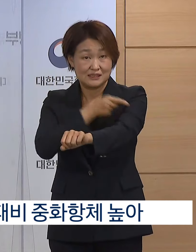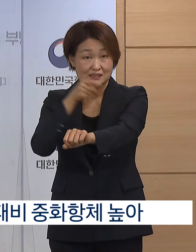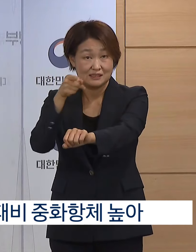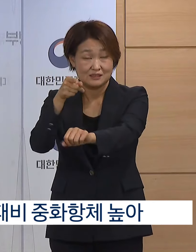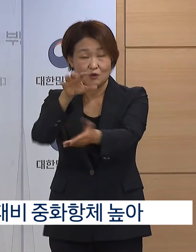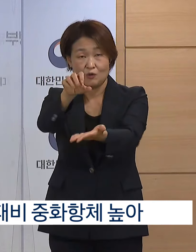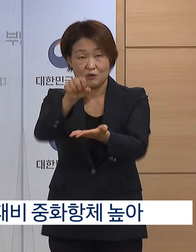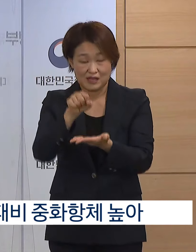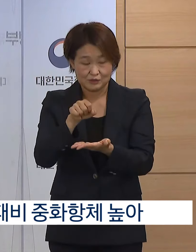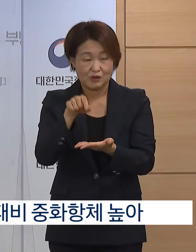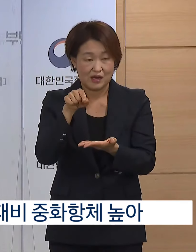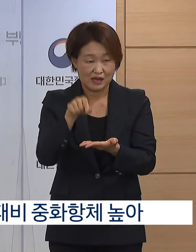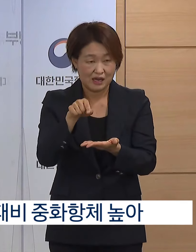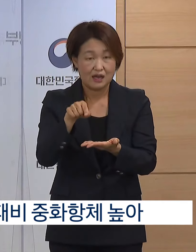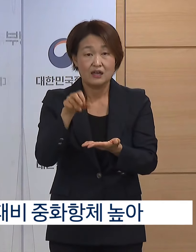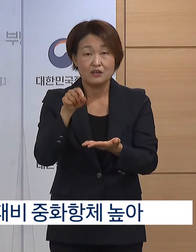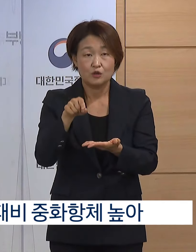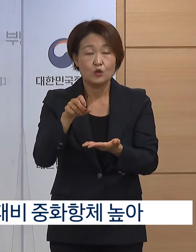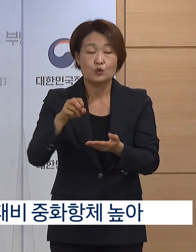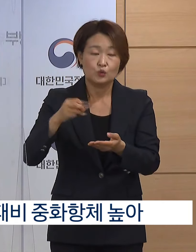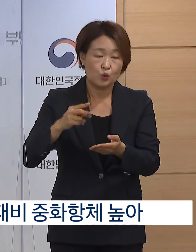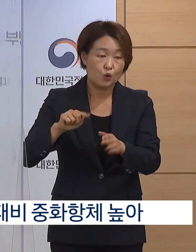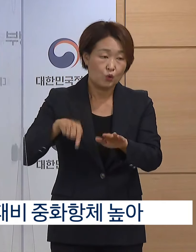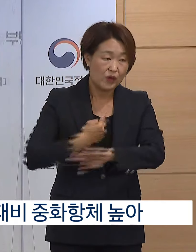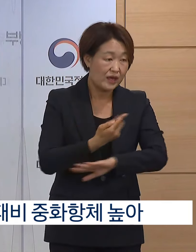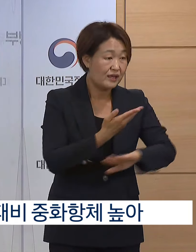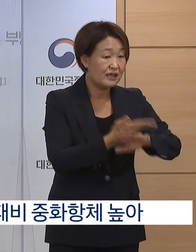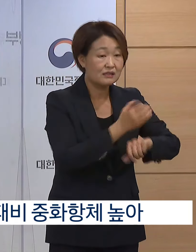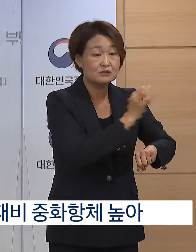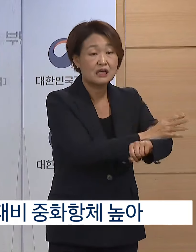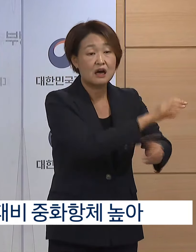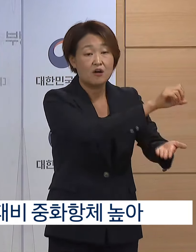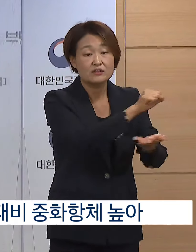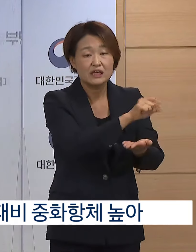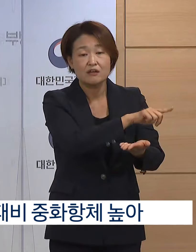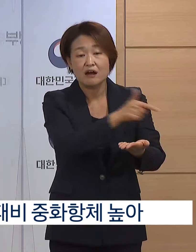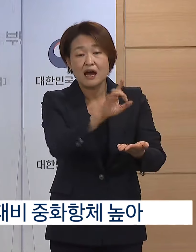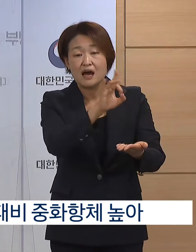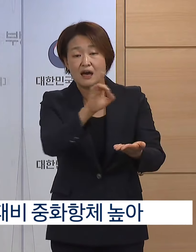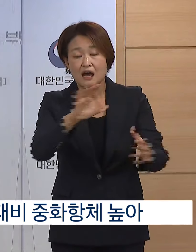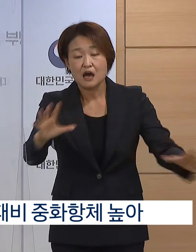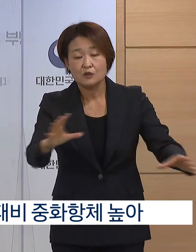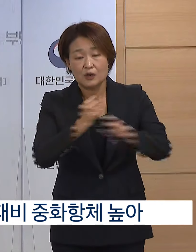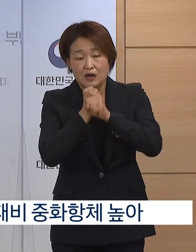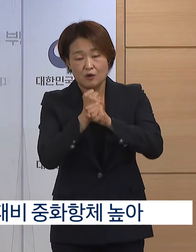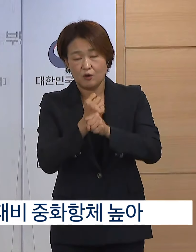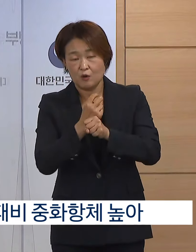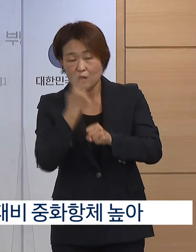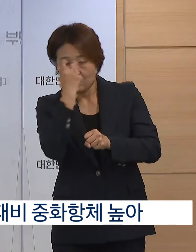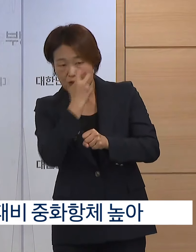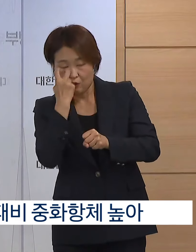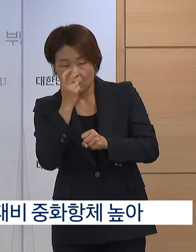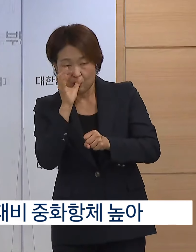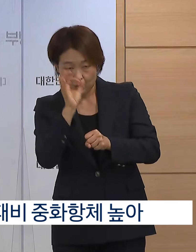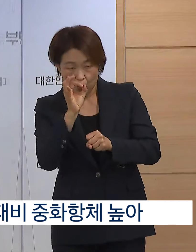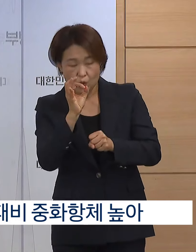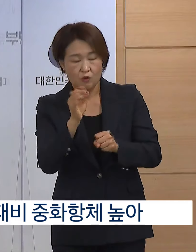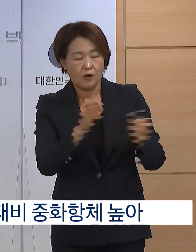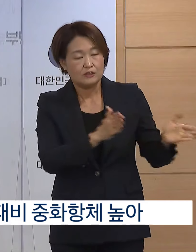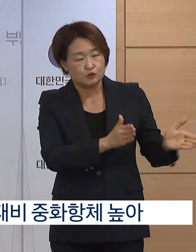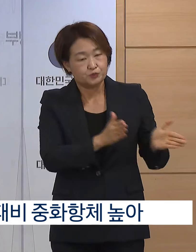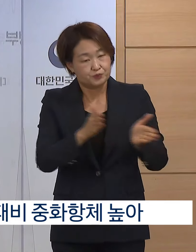상황이나 다른 백신의 허가 상황 등을 종합적으로 판단하여 신속하게 대응할 수 있도록 준비하겠습니다.